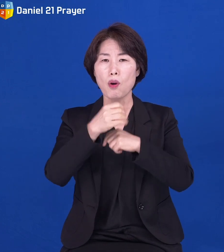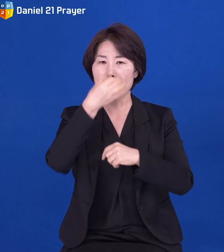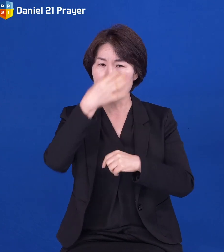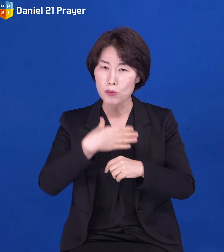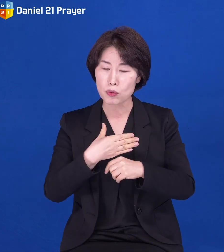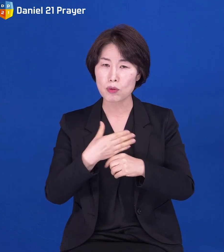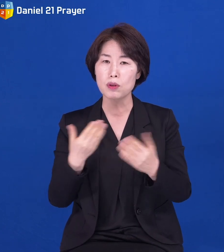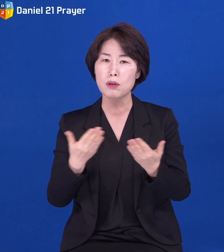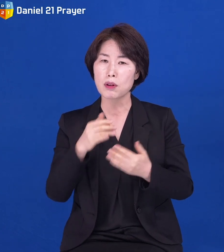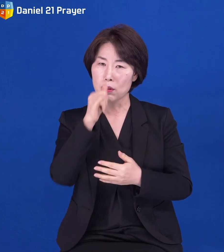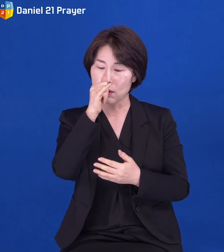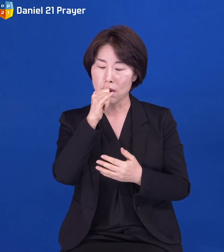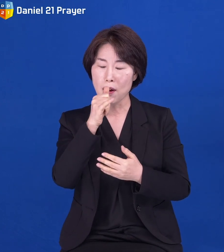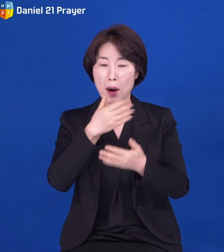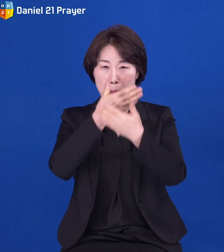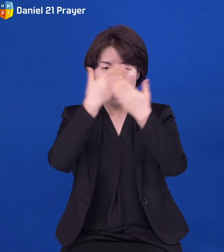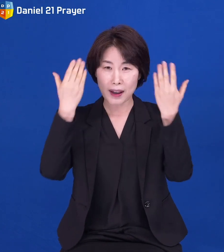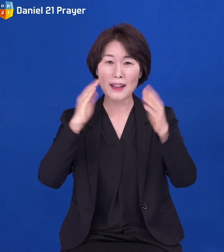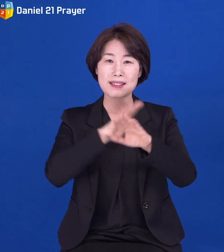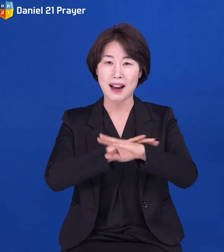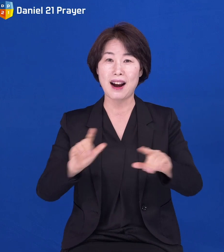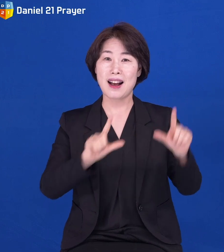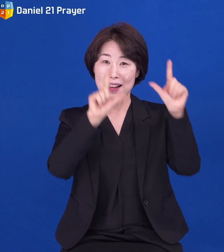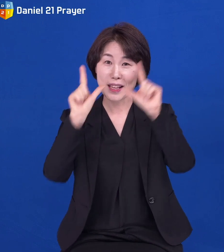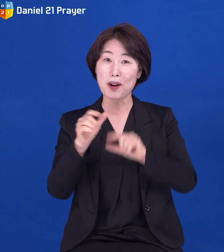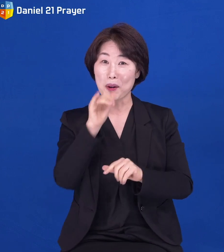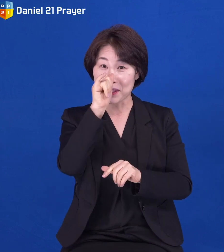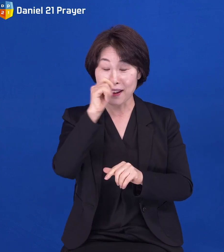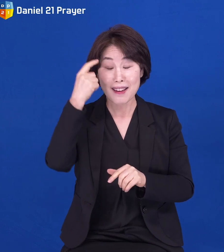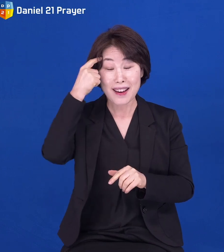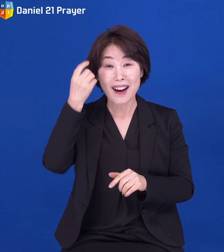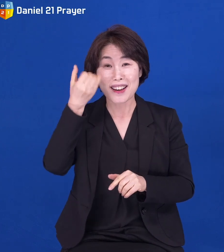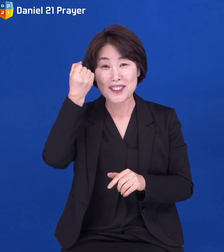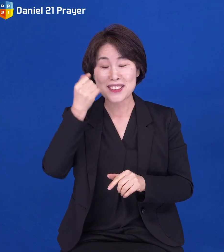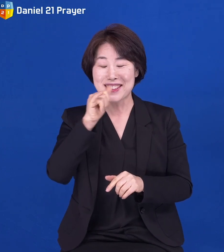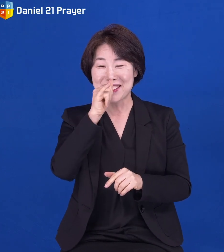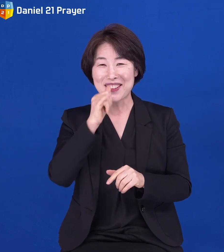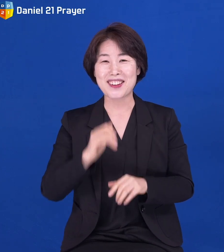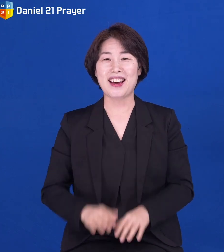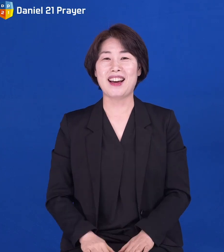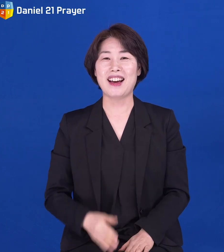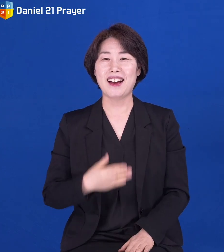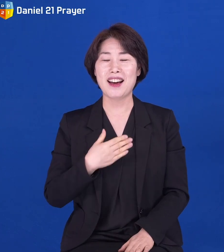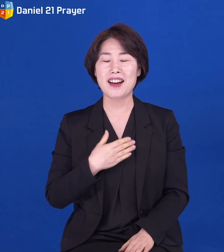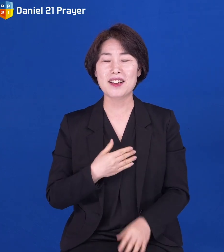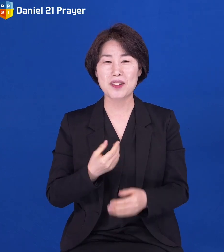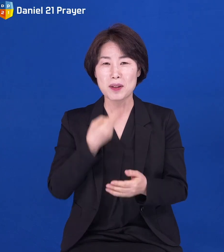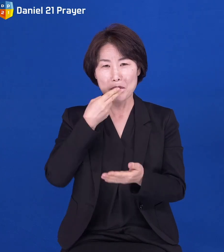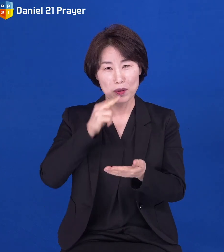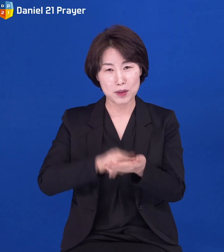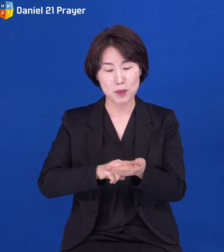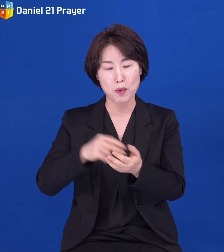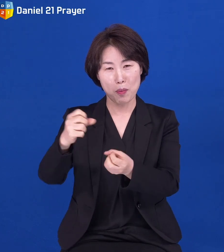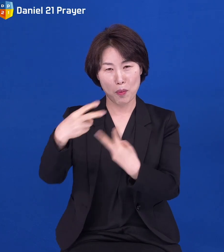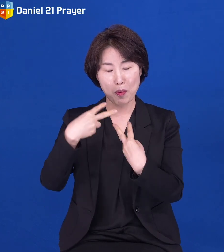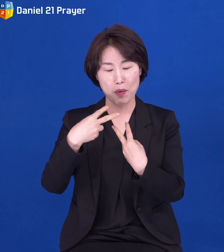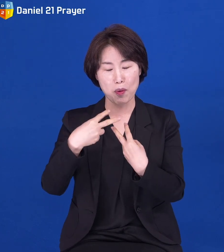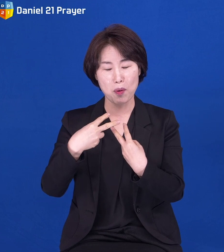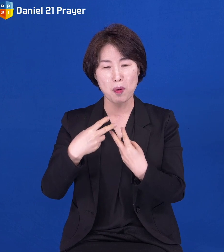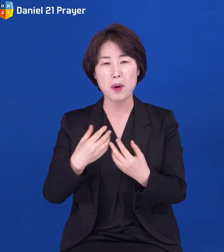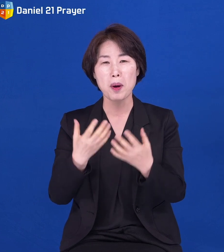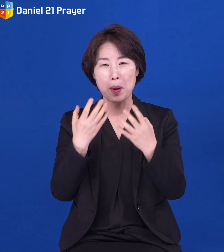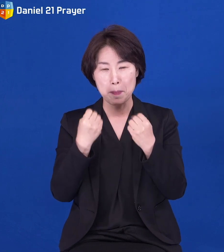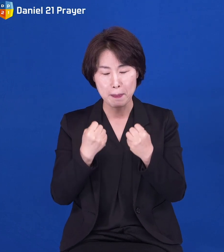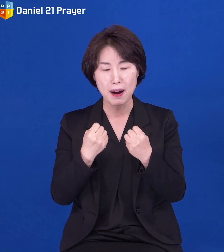저렇게 밝게 잘 지내고 있었지? 약간 이런 생각도 하셨던 것 같고, 저한테 DM으로도 많은 분들이 저한테 많은